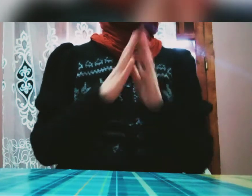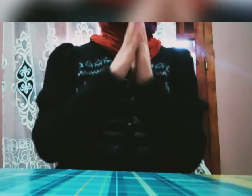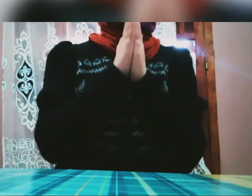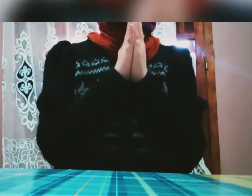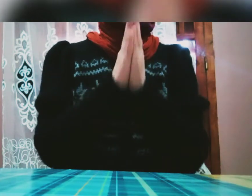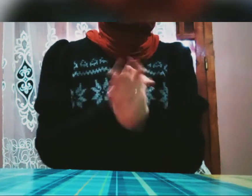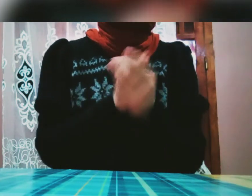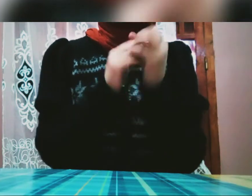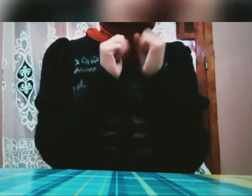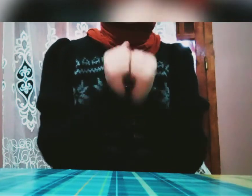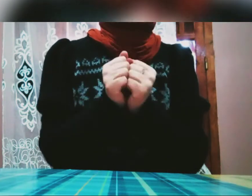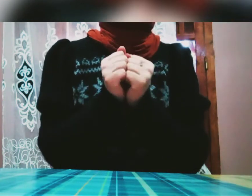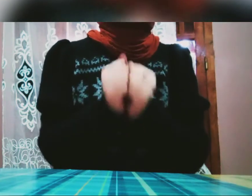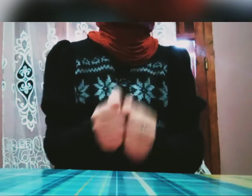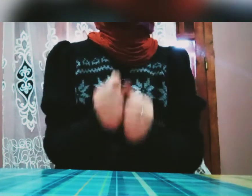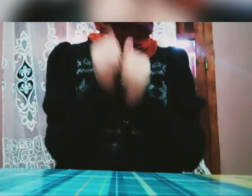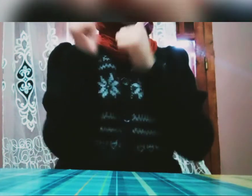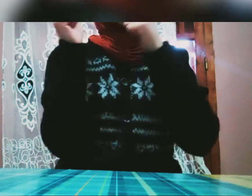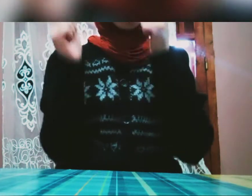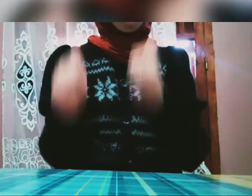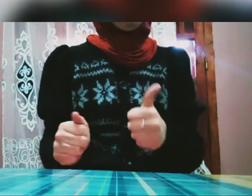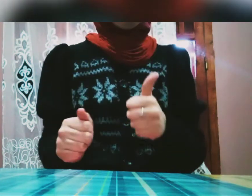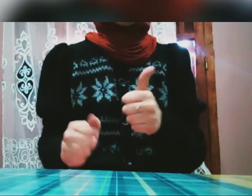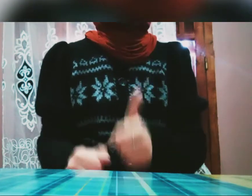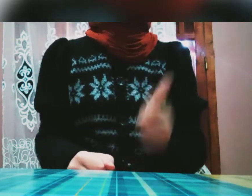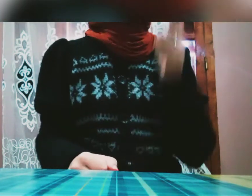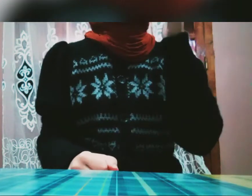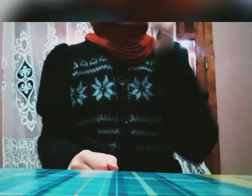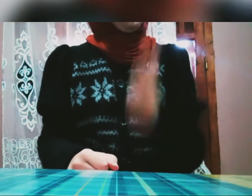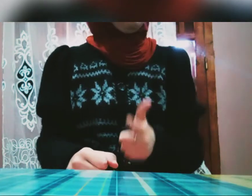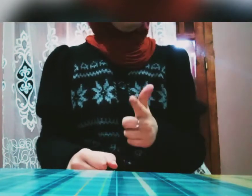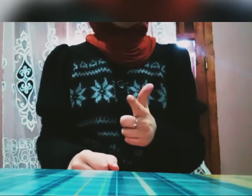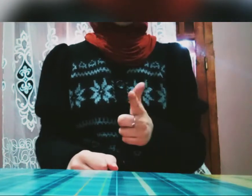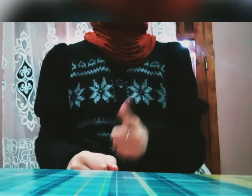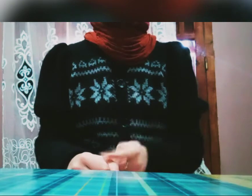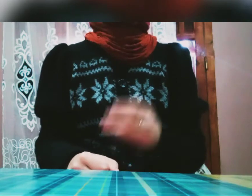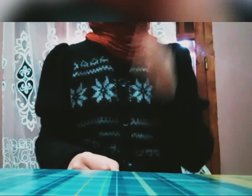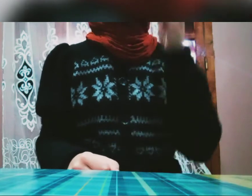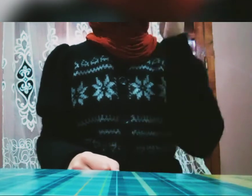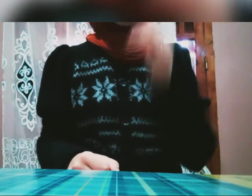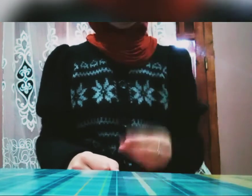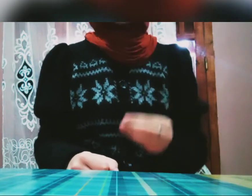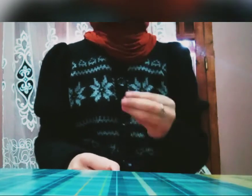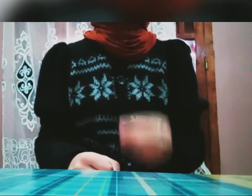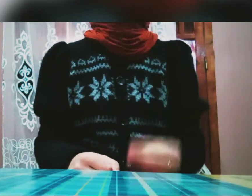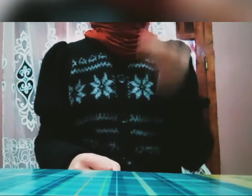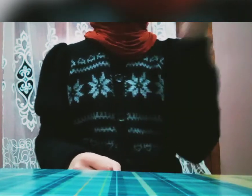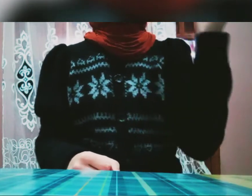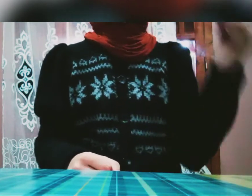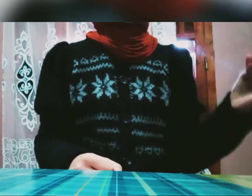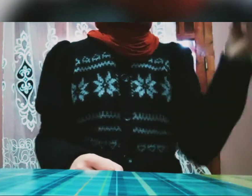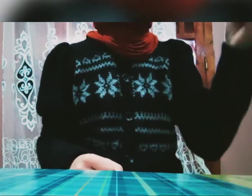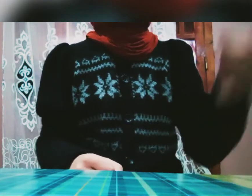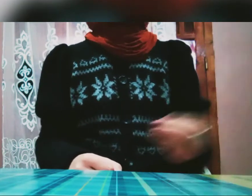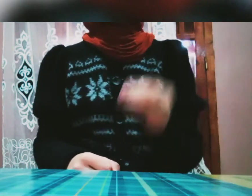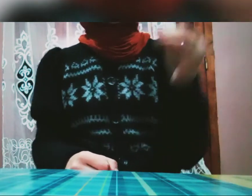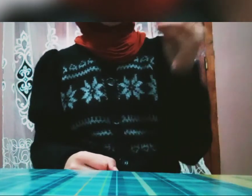لازم تكون منضبط بوقت بروغرام تمشي عليه، تنظيم اليوم كذا وكذا